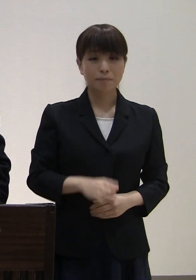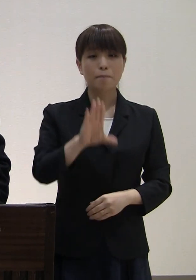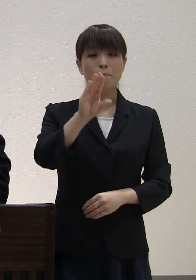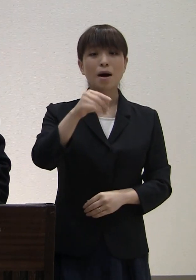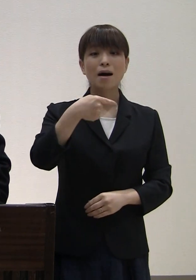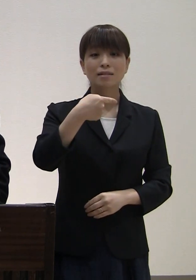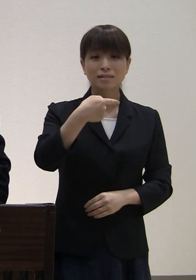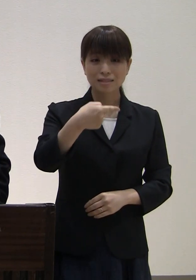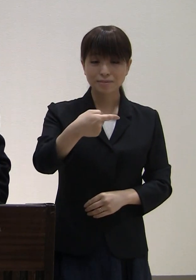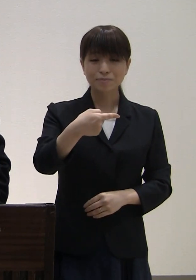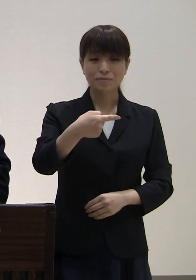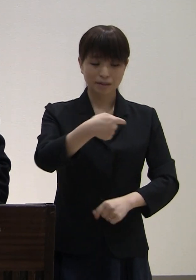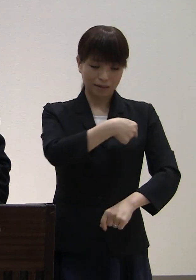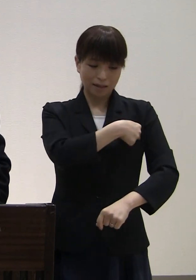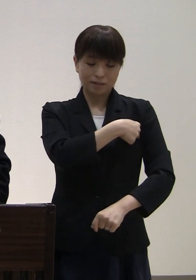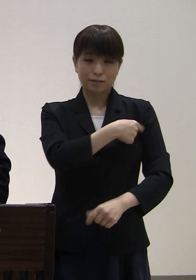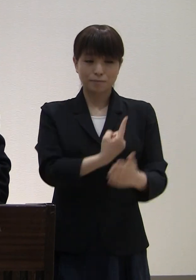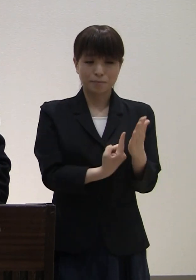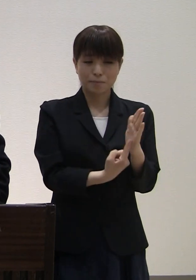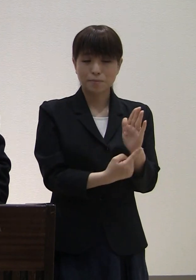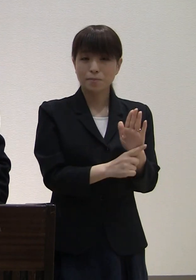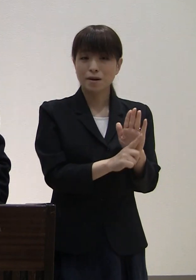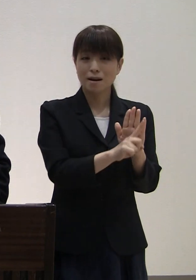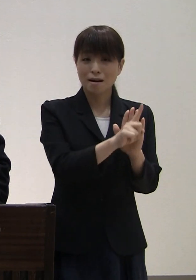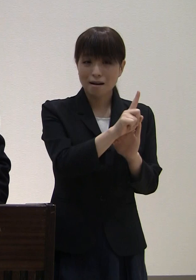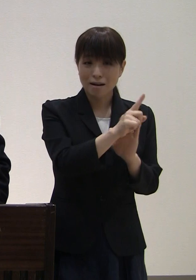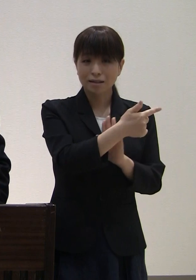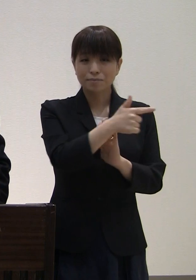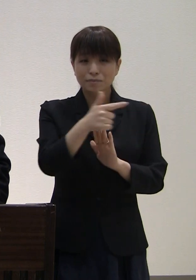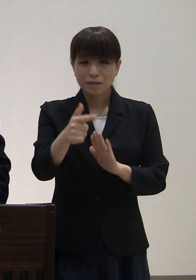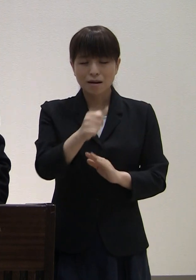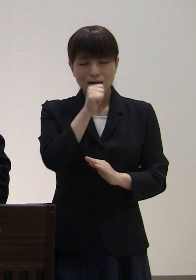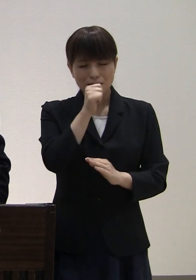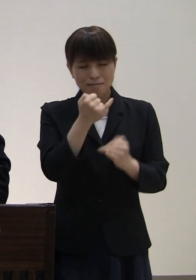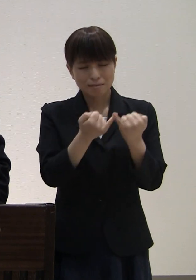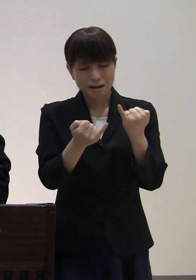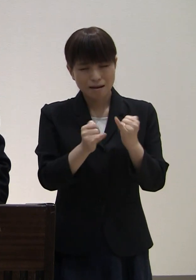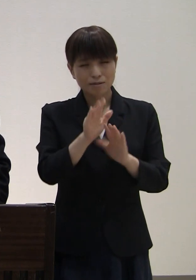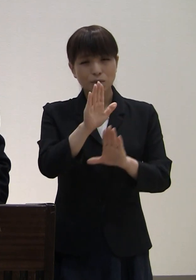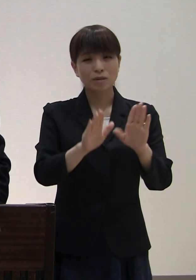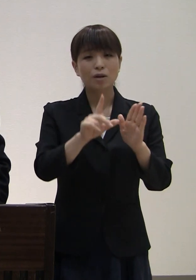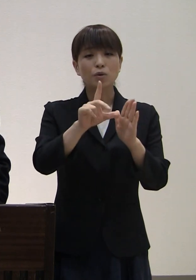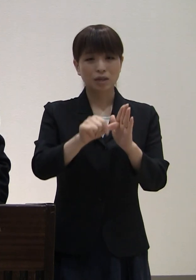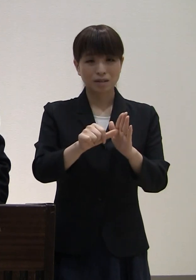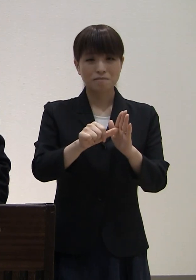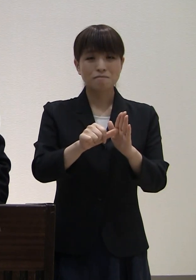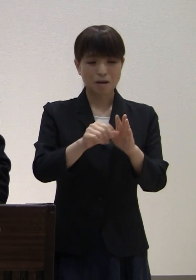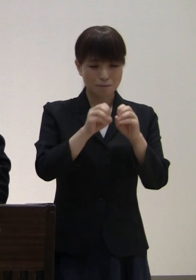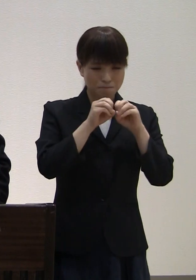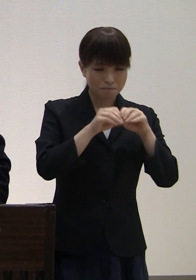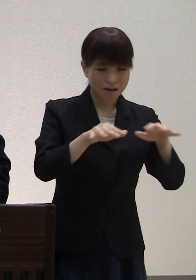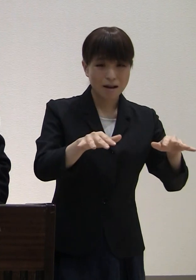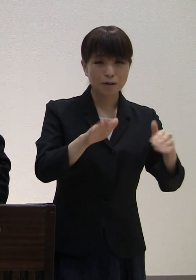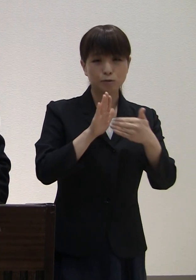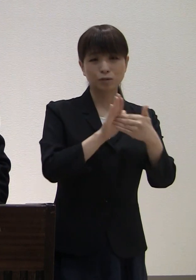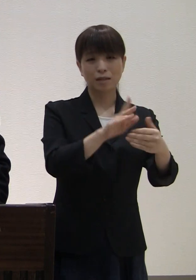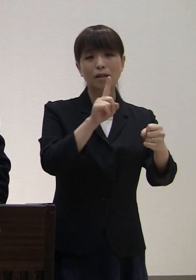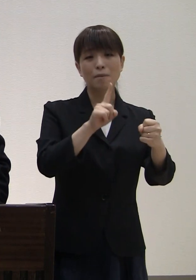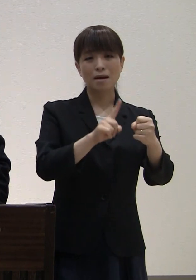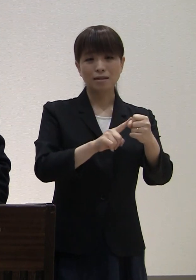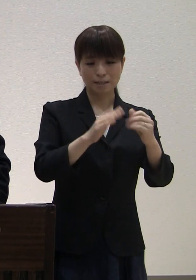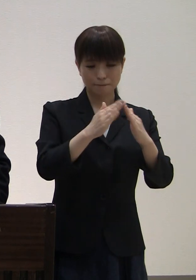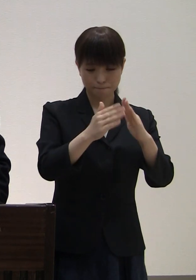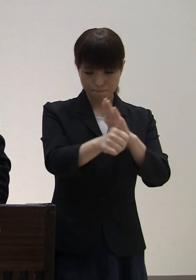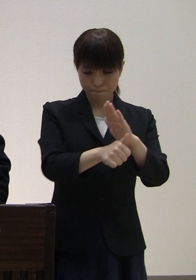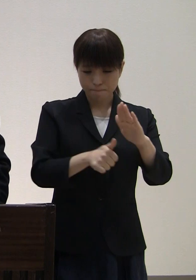一、発熱などの風邪症状がある場合は、人を感染させないよう外出を控えてい